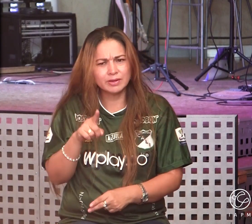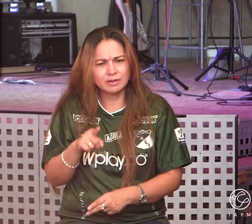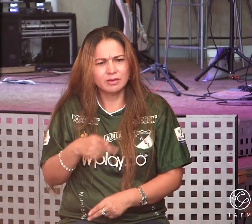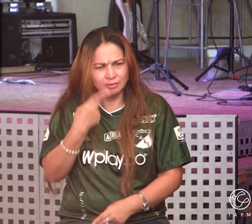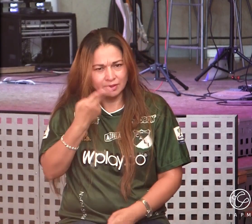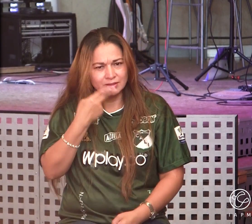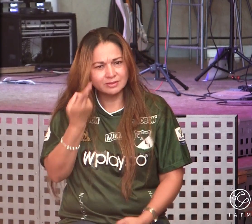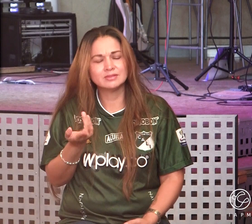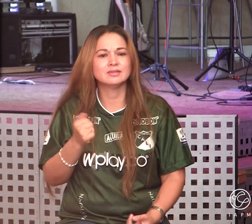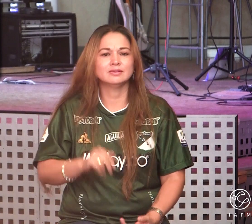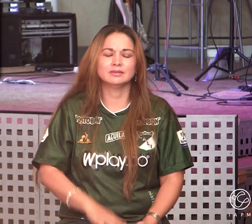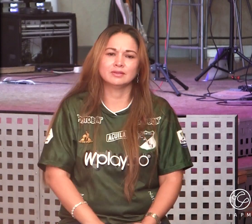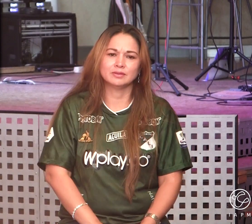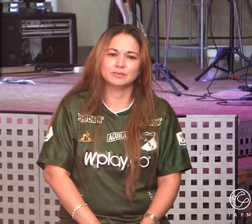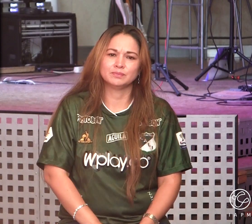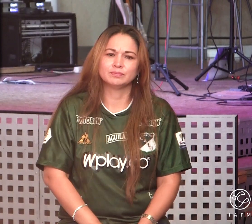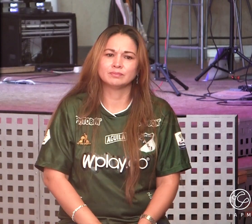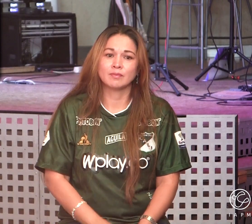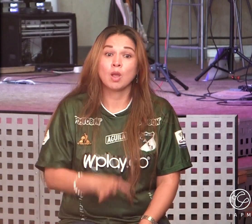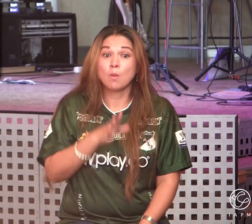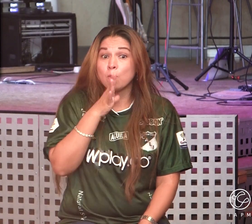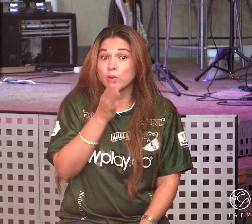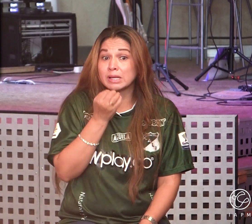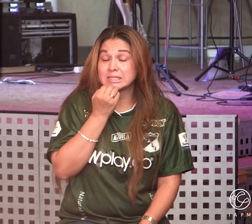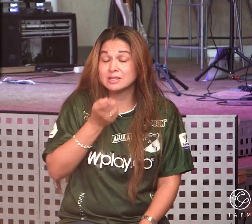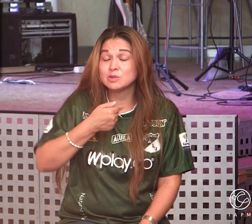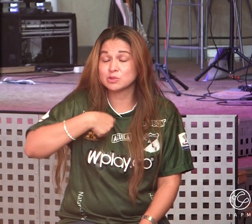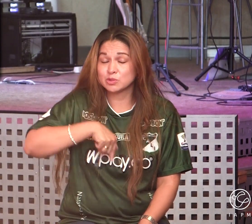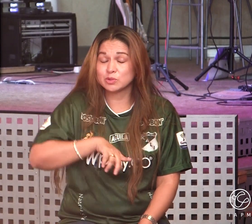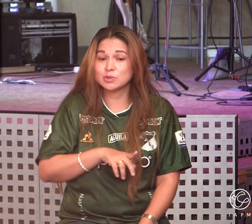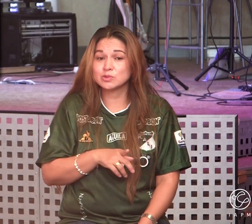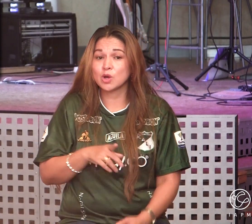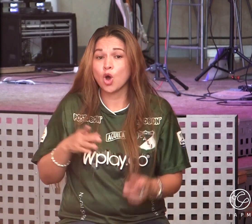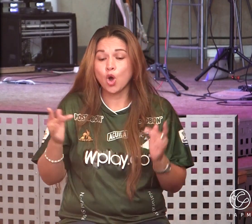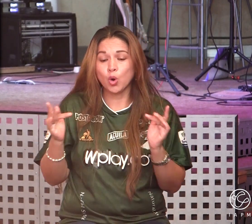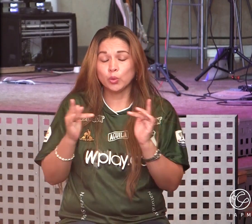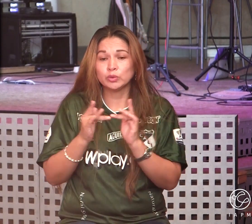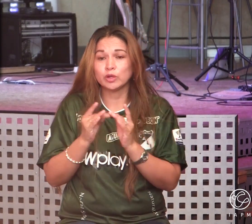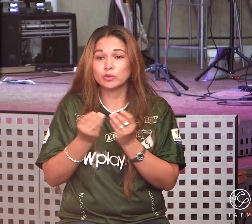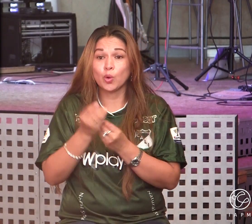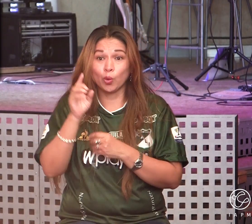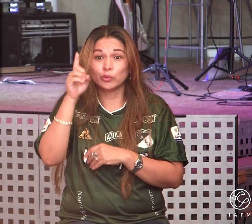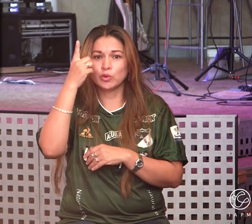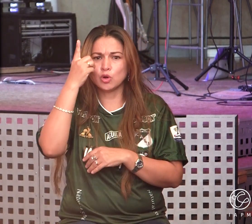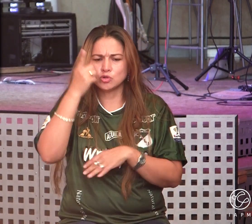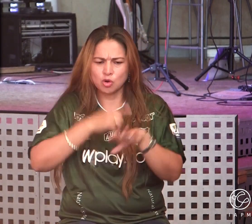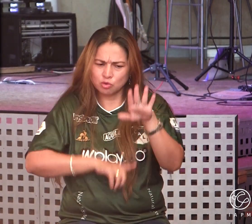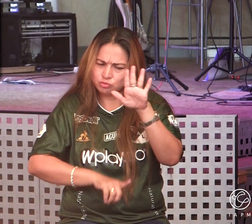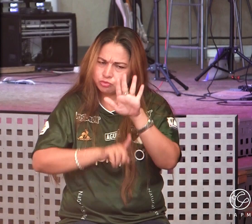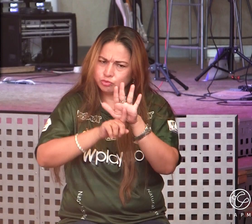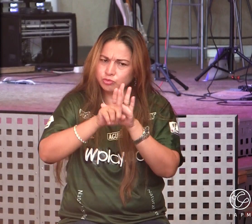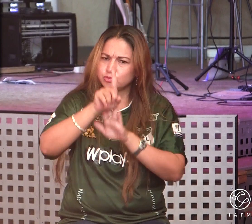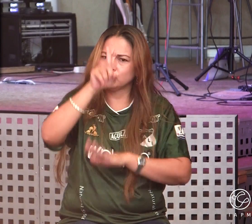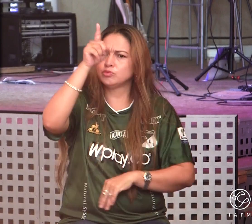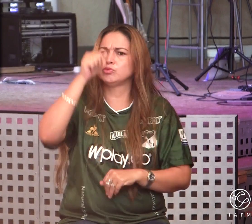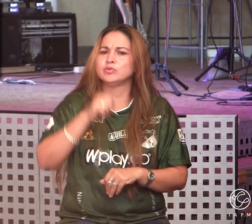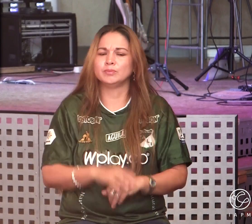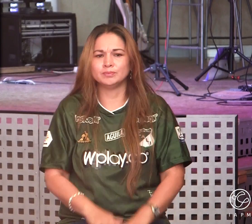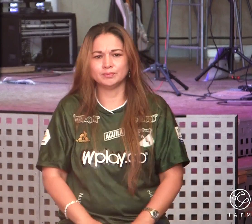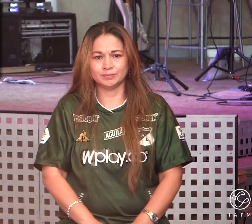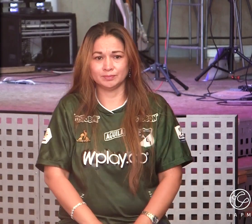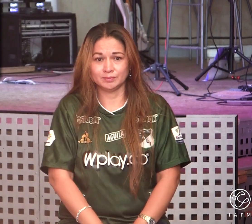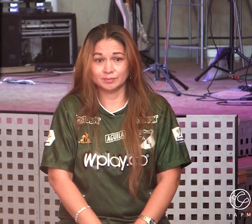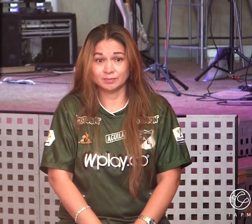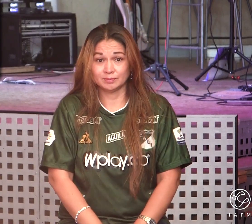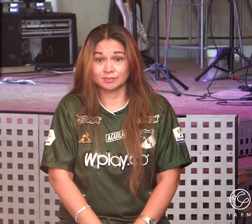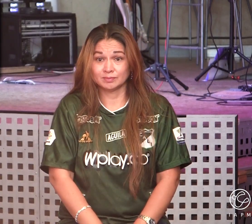Dios para comenzar a crecer y a crecer y a crecer, a no parar de crecer. Una dimensión en la que expresaríamos lo que realmente éramos